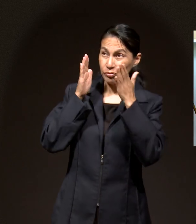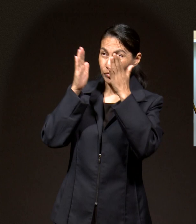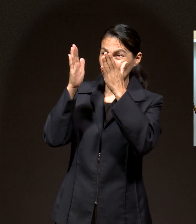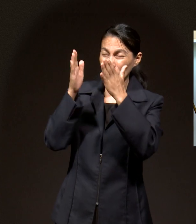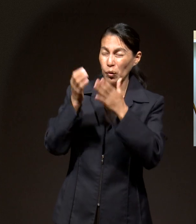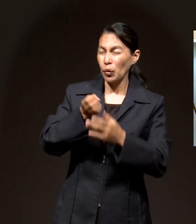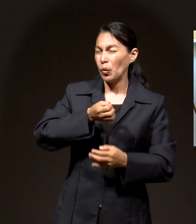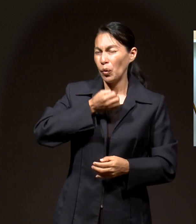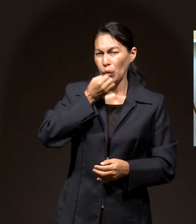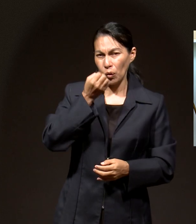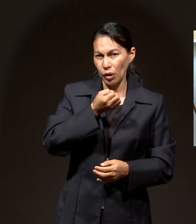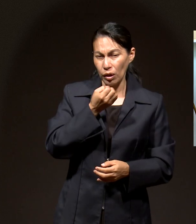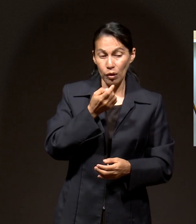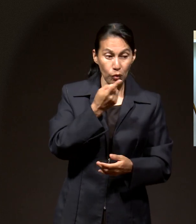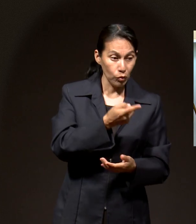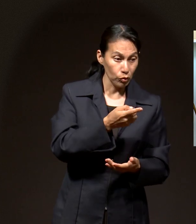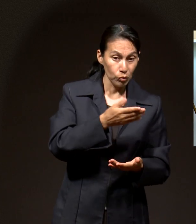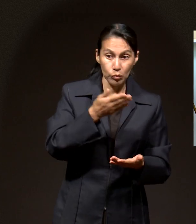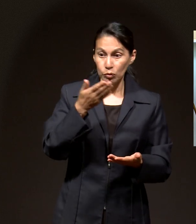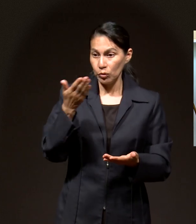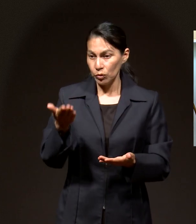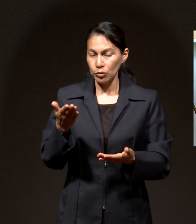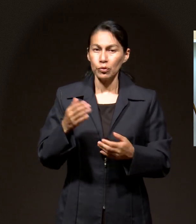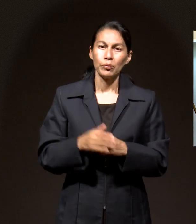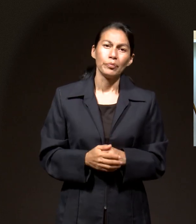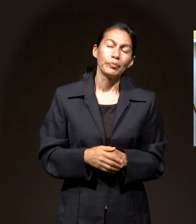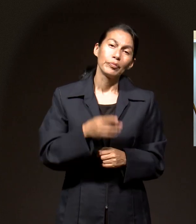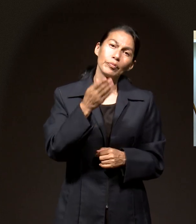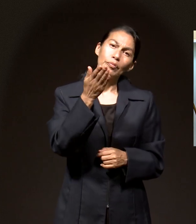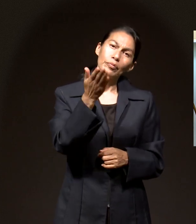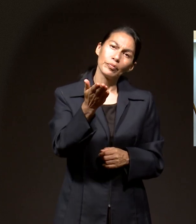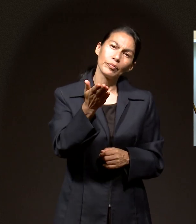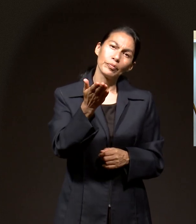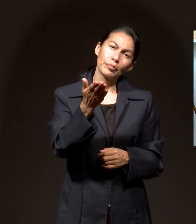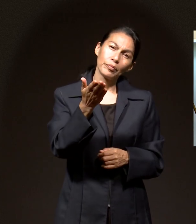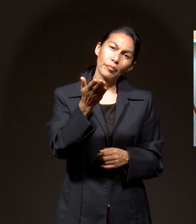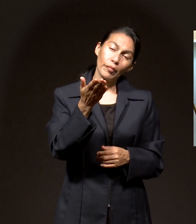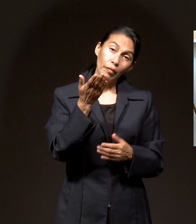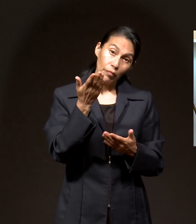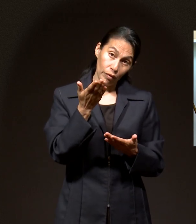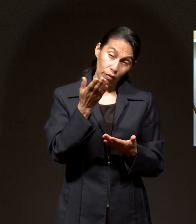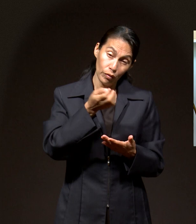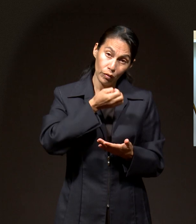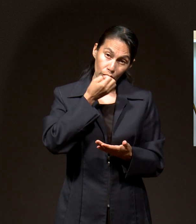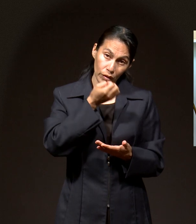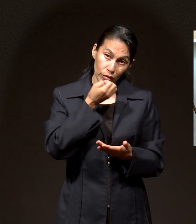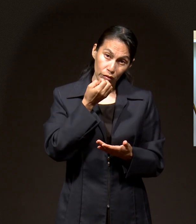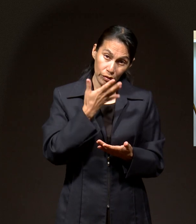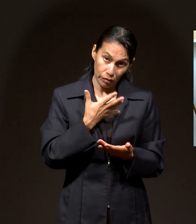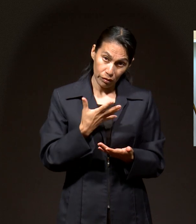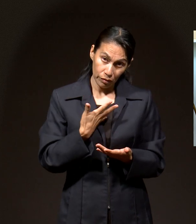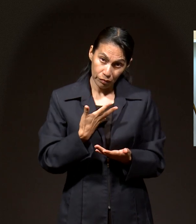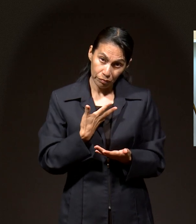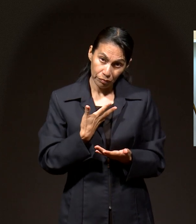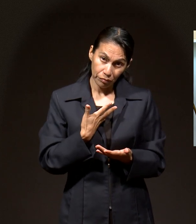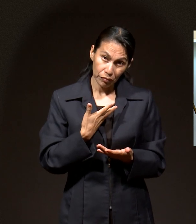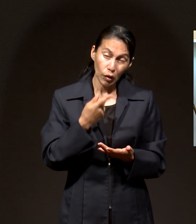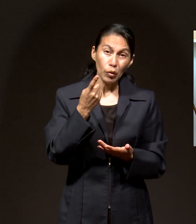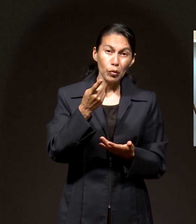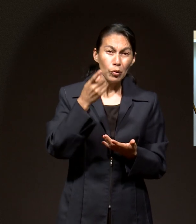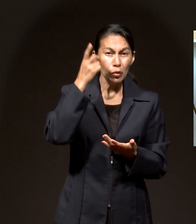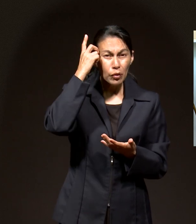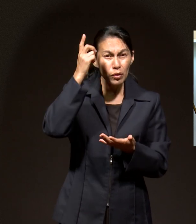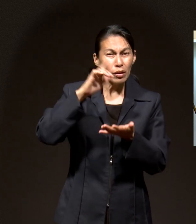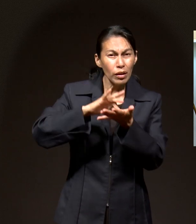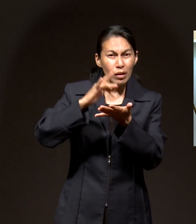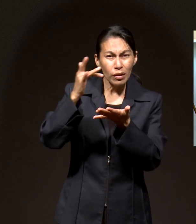los unos por los otros. Y si tú tienes algún pedido de oración, si tú tienes algún agradecimiento que Dios